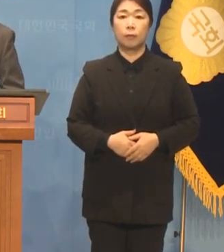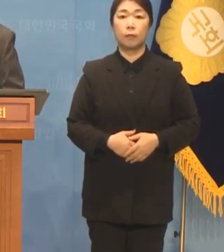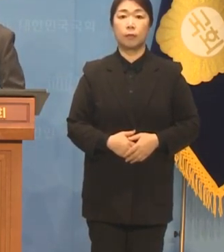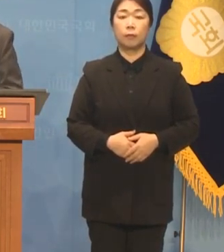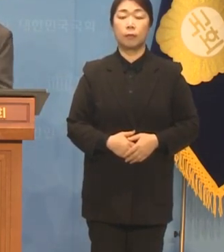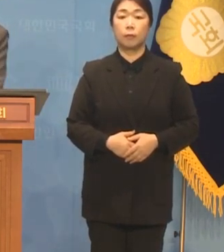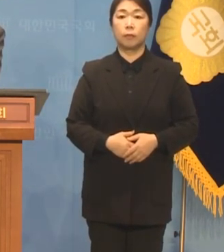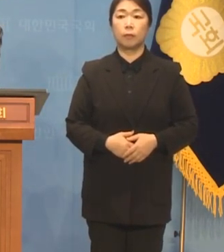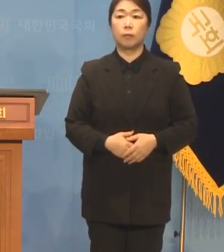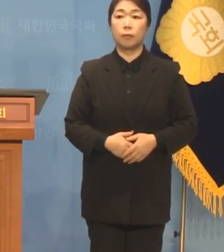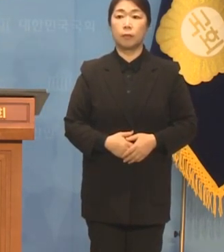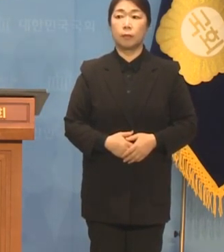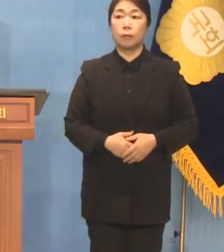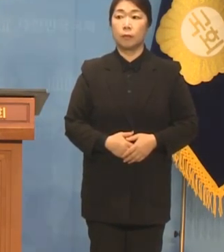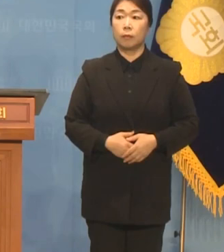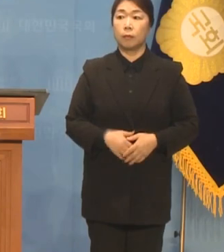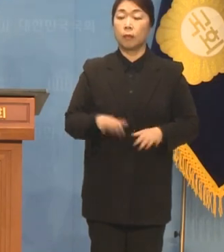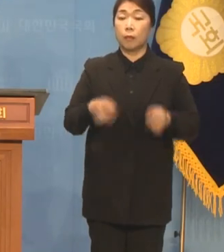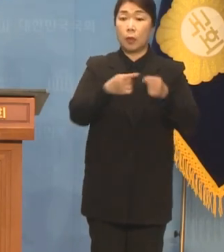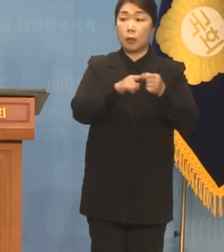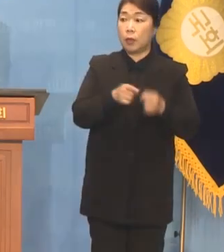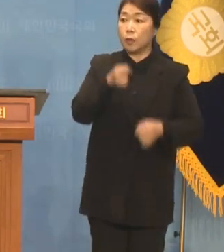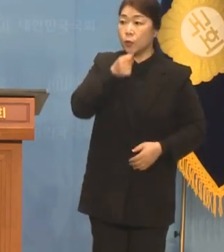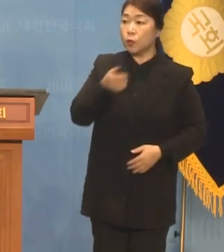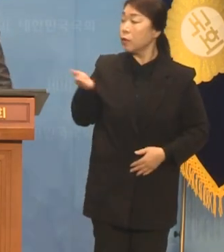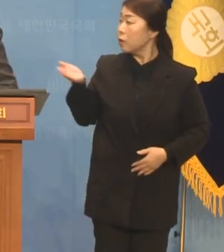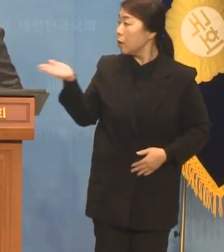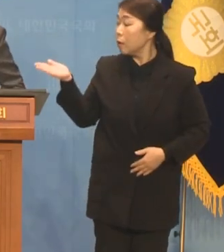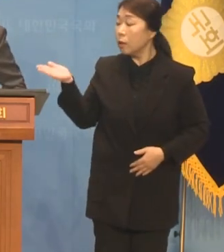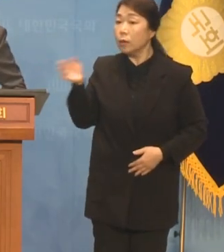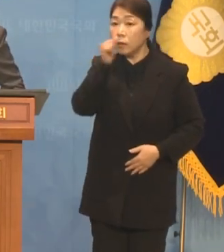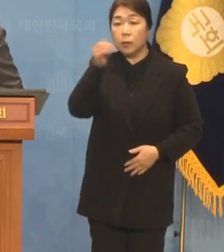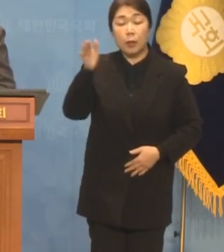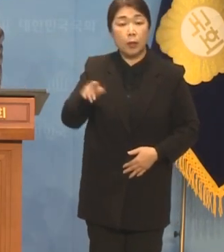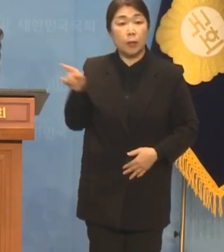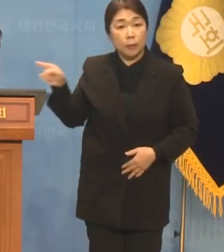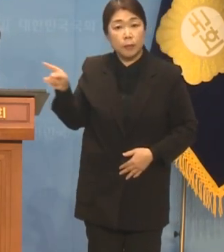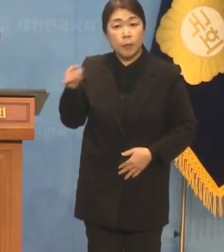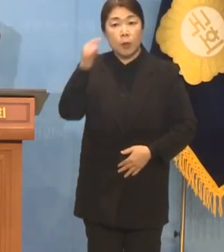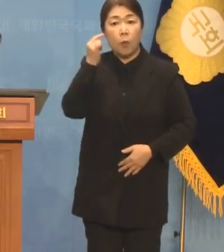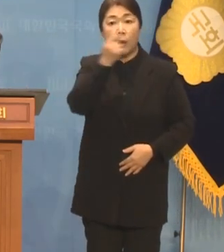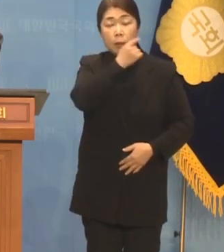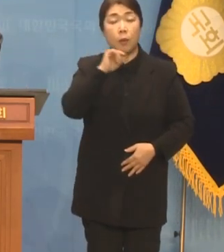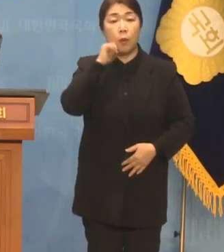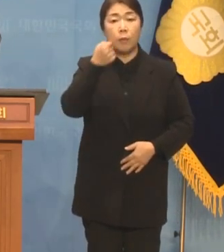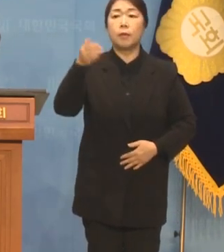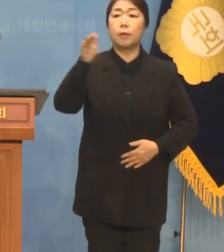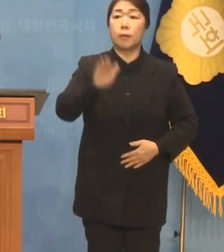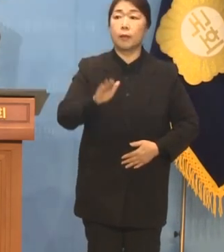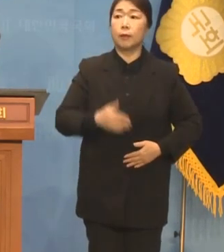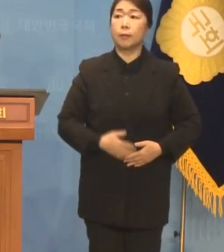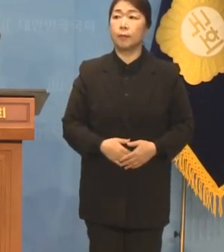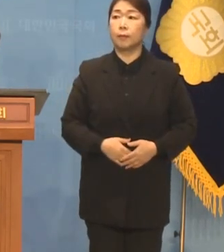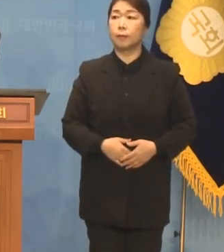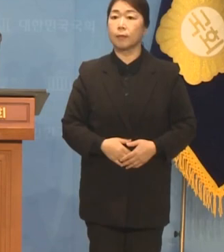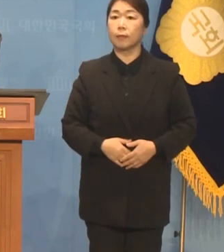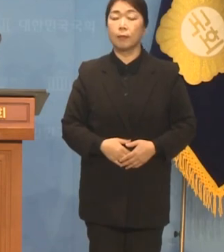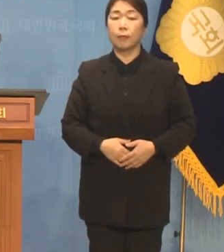네, 지금 글씨가 좀 작아서 확인이 좀 어려운데요.